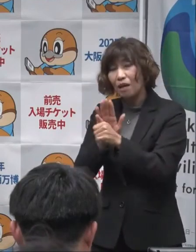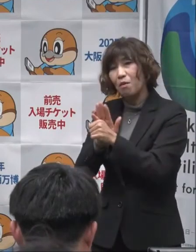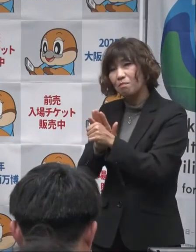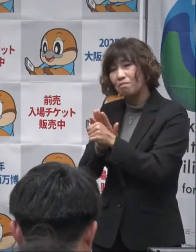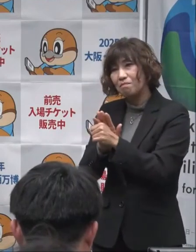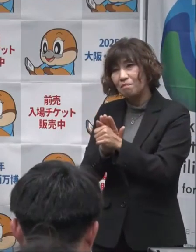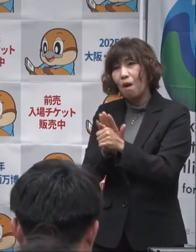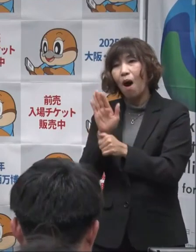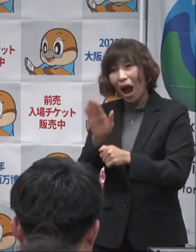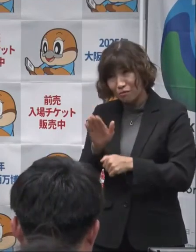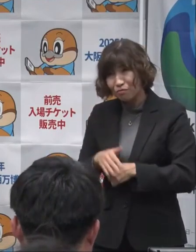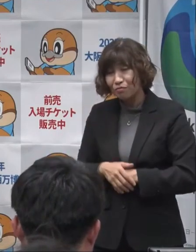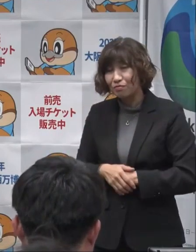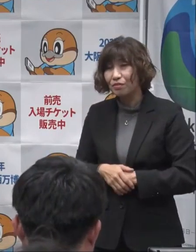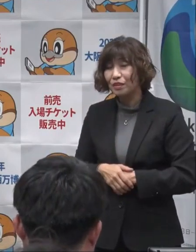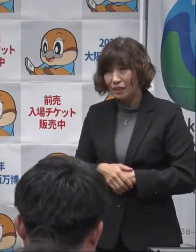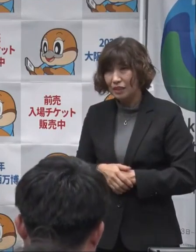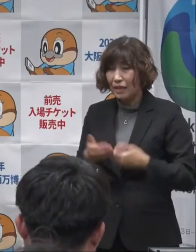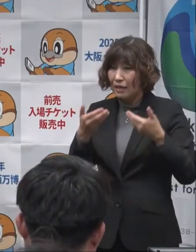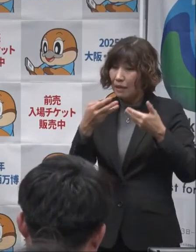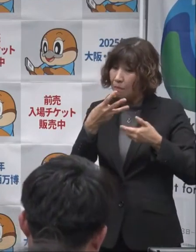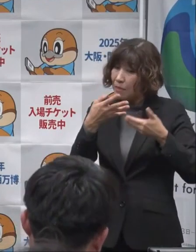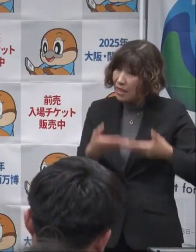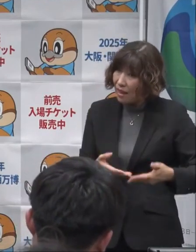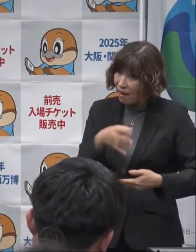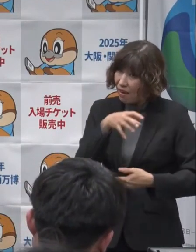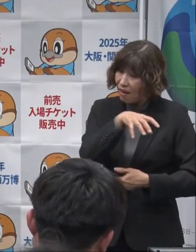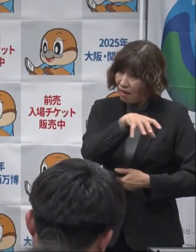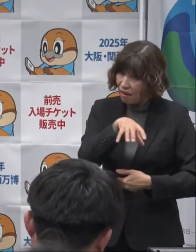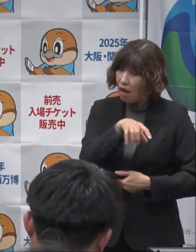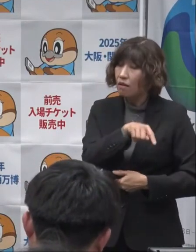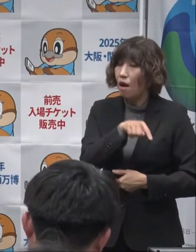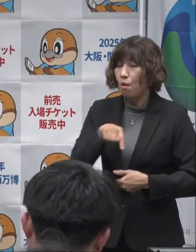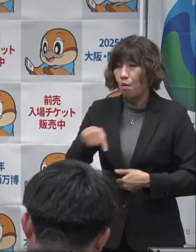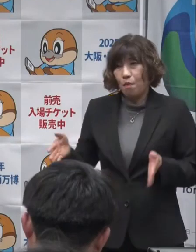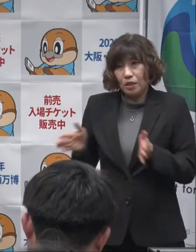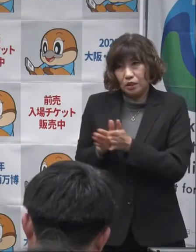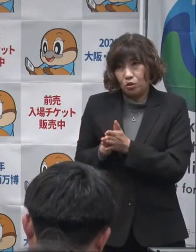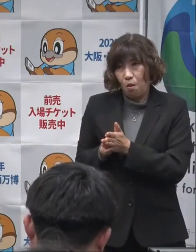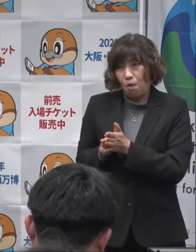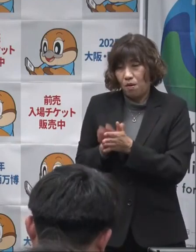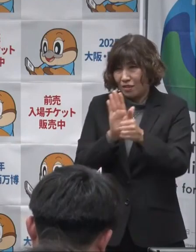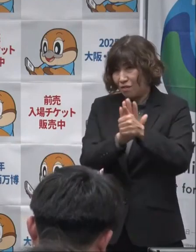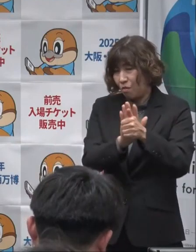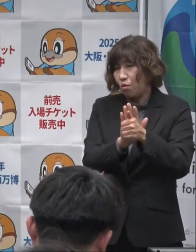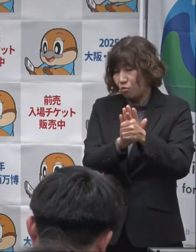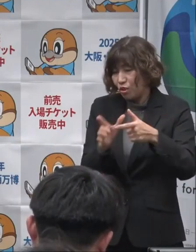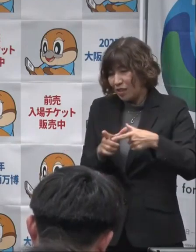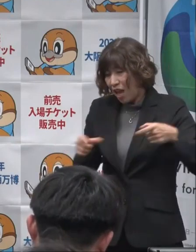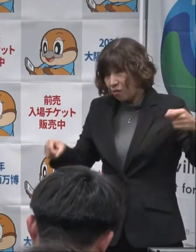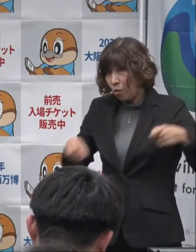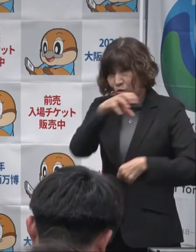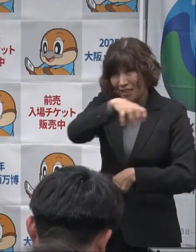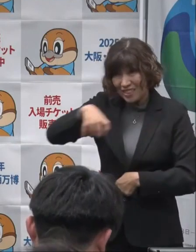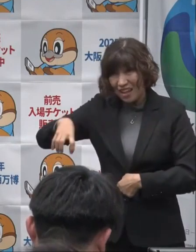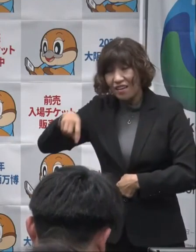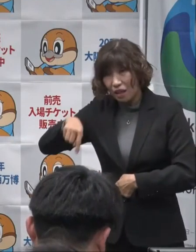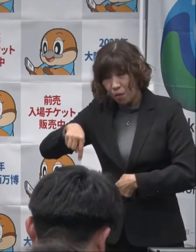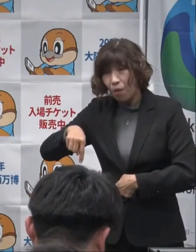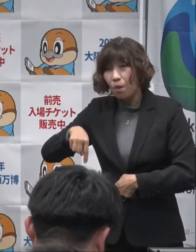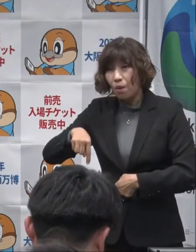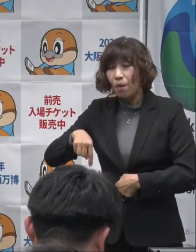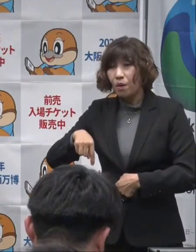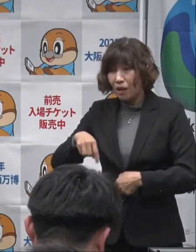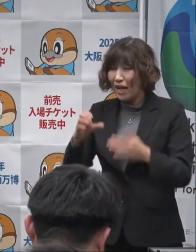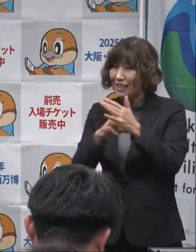し、三重県も入っていたと思います。全国の自治体が、これは輪島市だけじゃなくて石